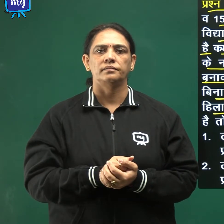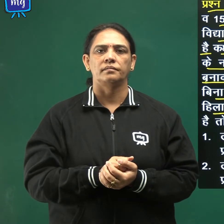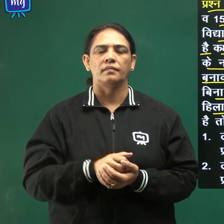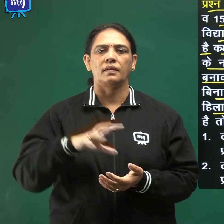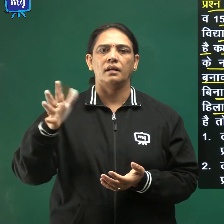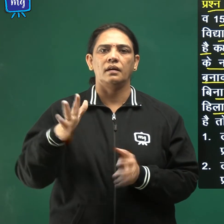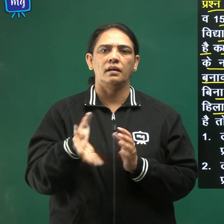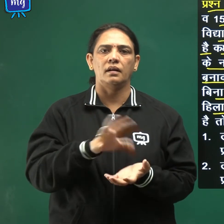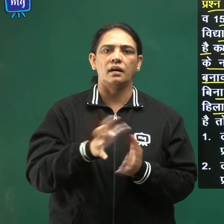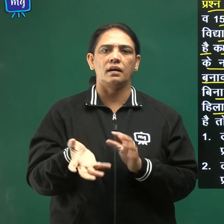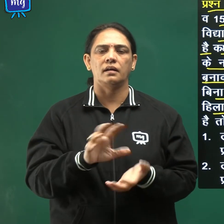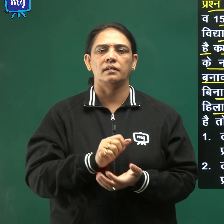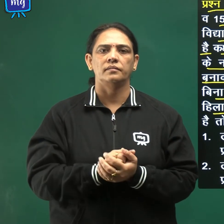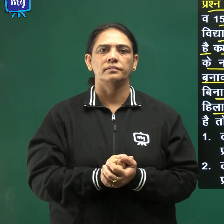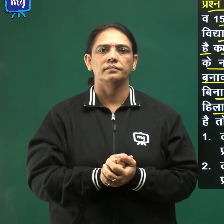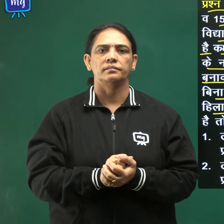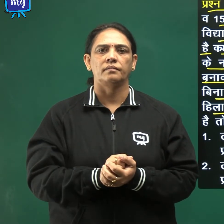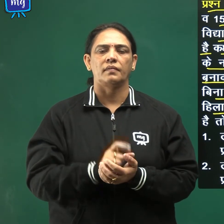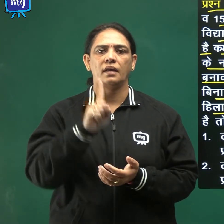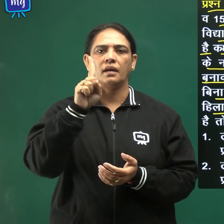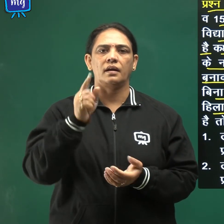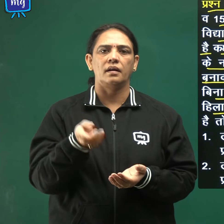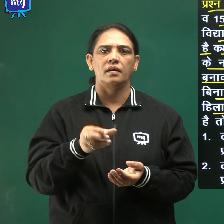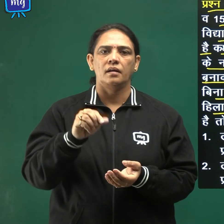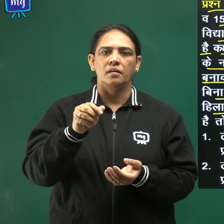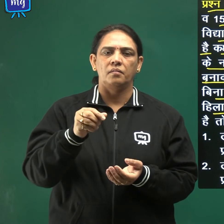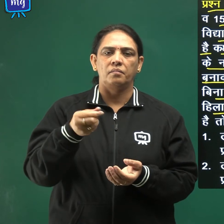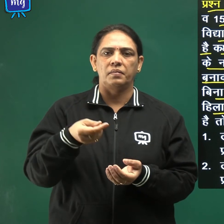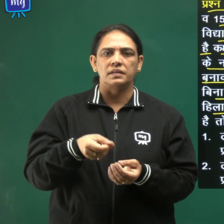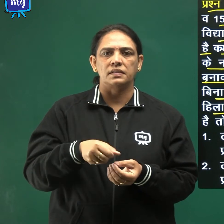को हिलाकर कि एक परिचय